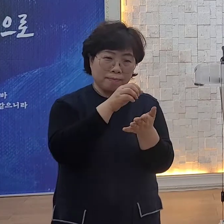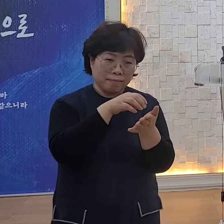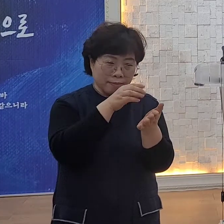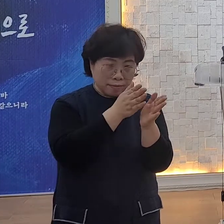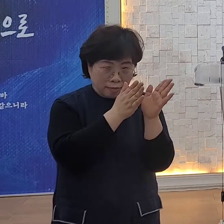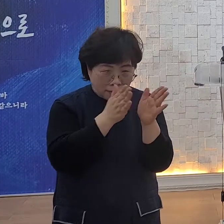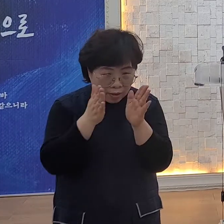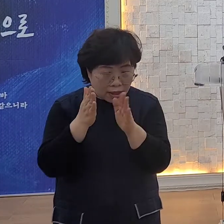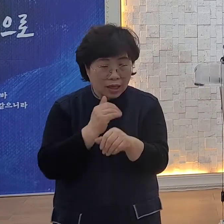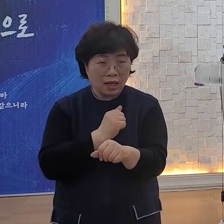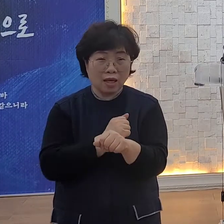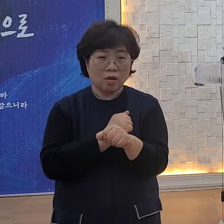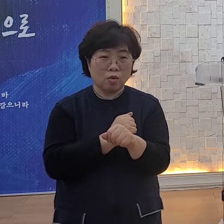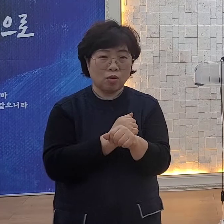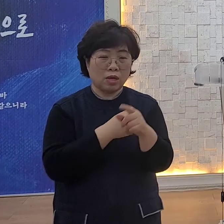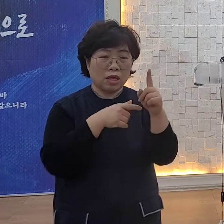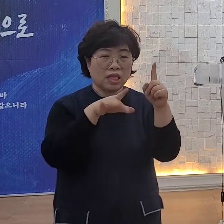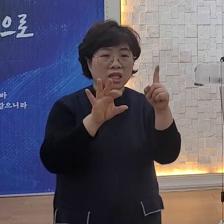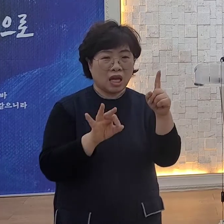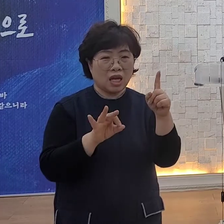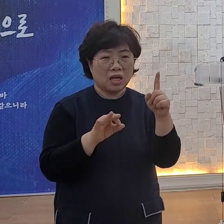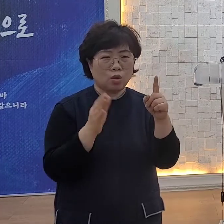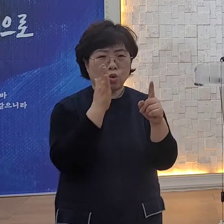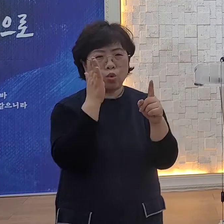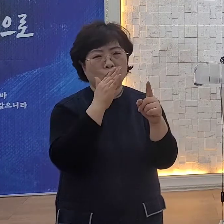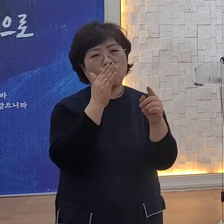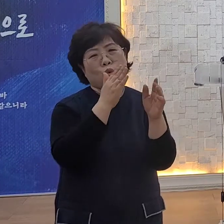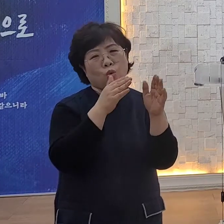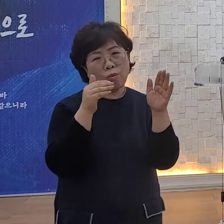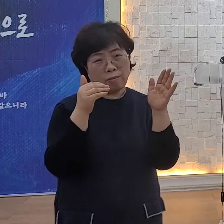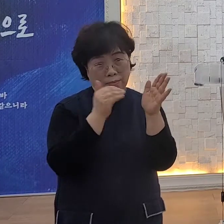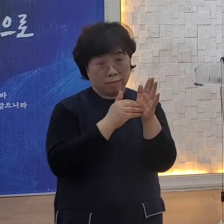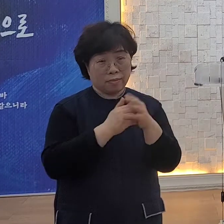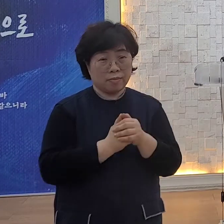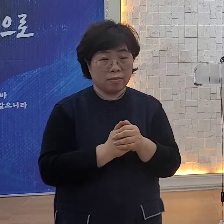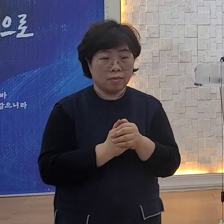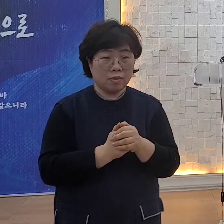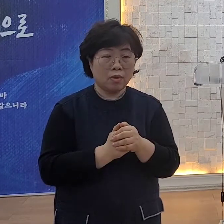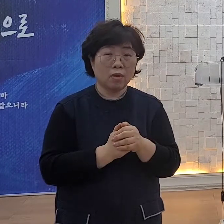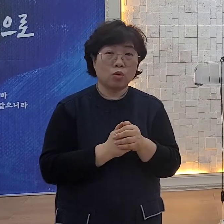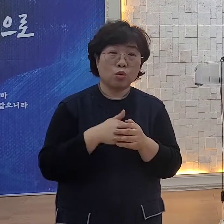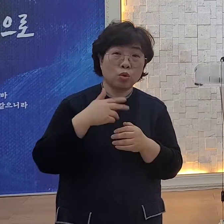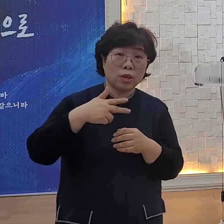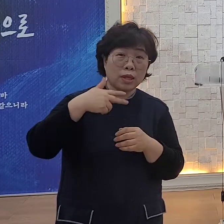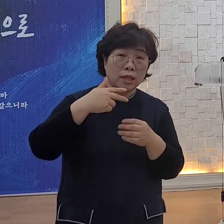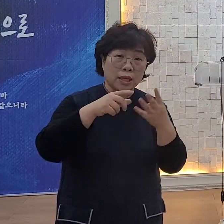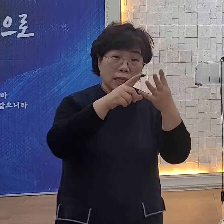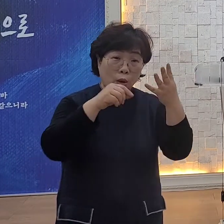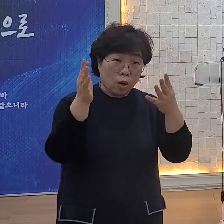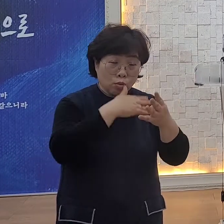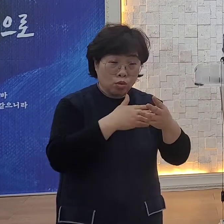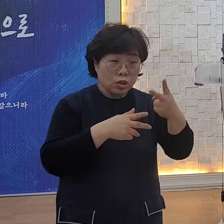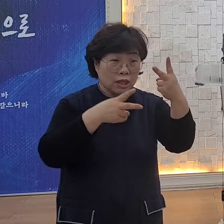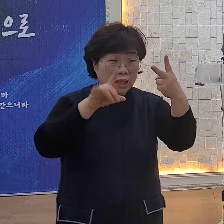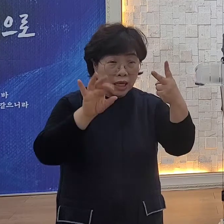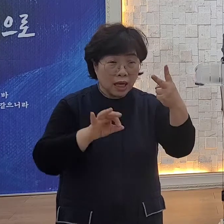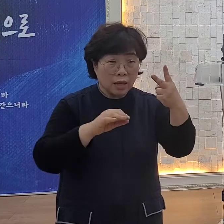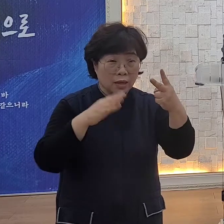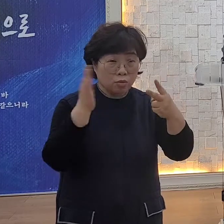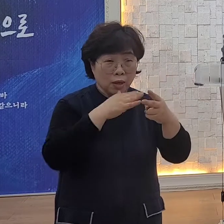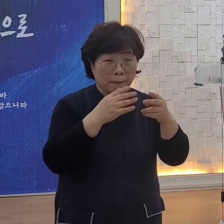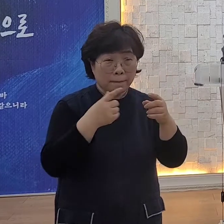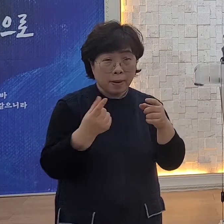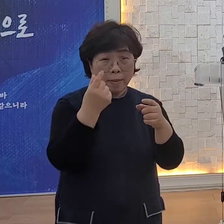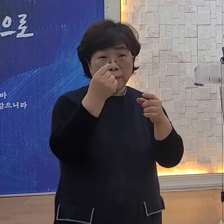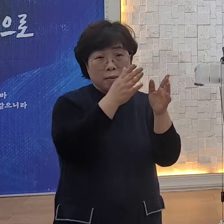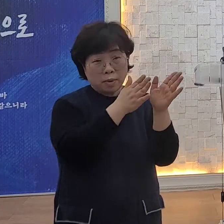1장을 마무리하고 2장부터는 이제 조금 빨리빨리 진행될 겁니다. 1장이 그만큼 중요했다는 거예요.